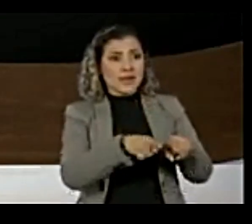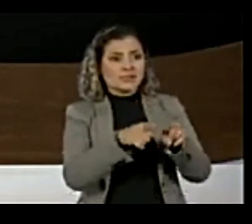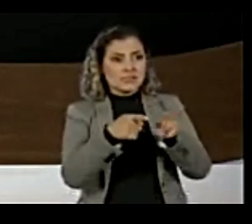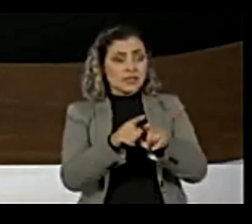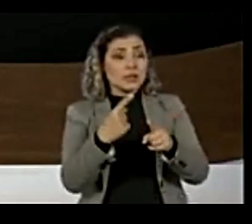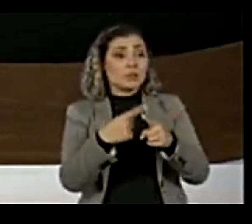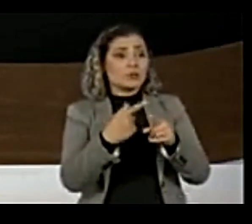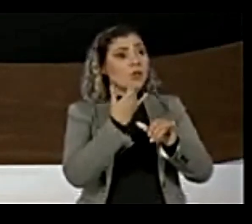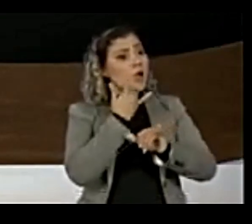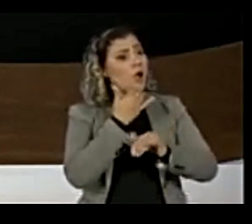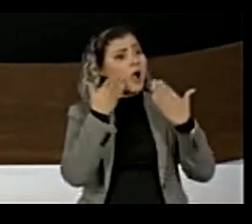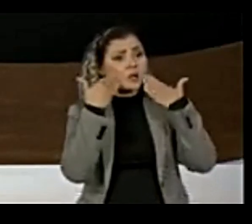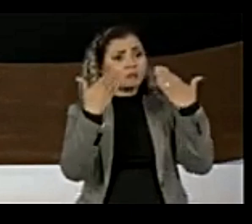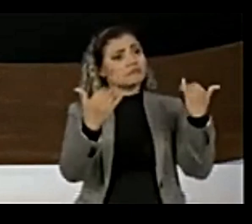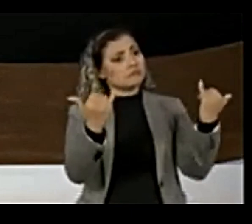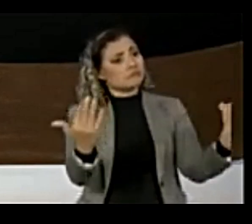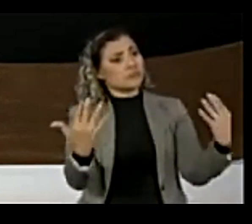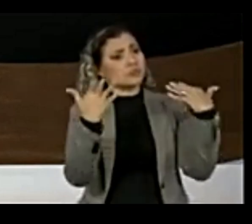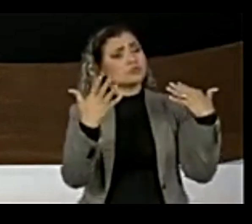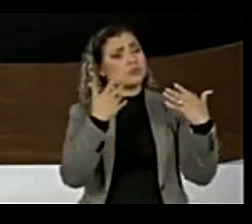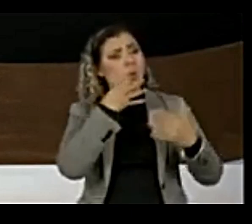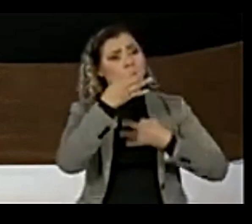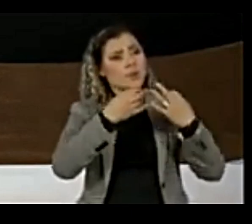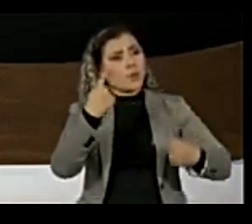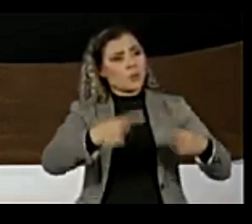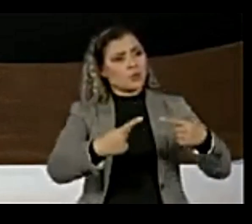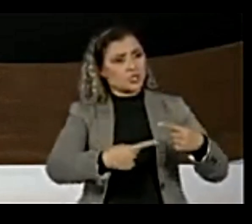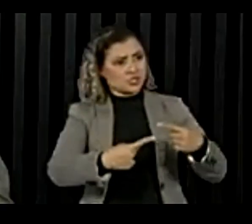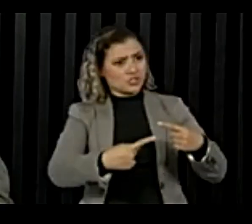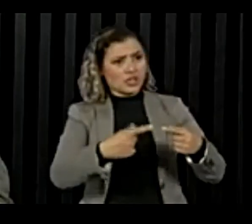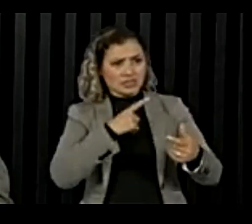se colocar politicamente.